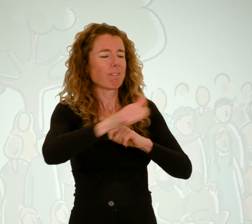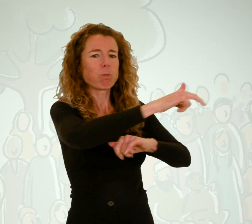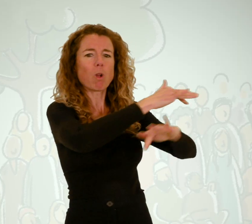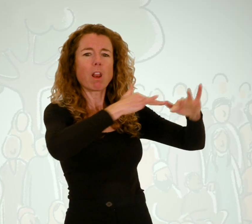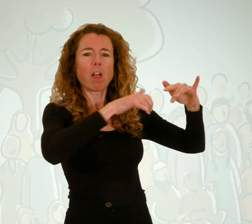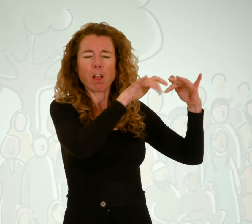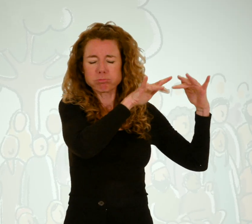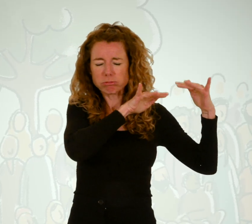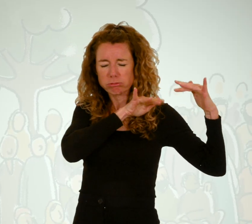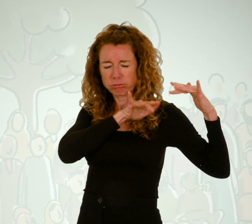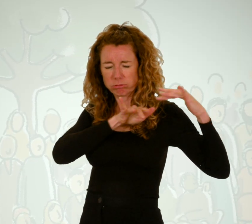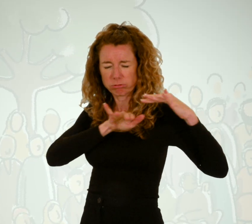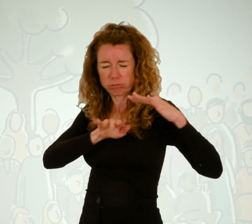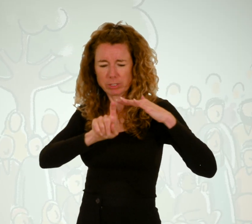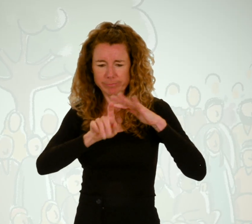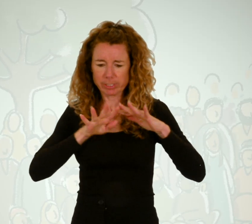Des foules nombreuses se rassemblent autour de lui.